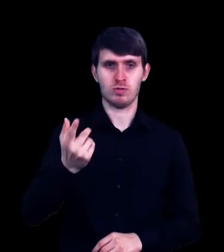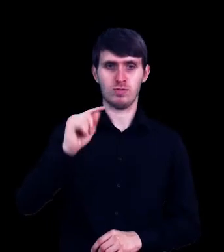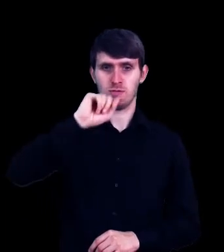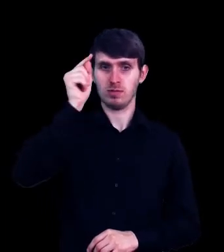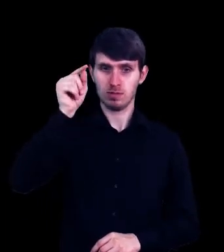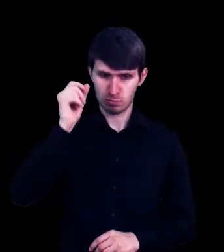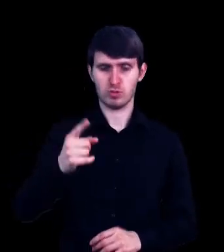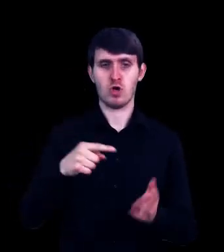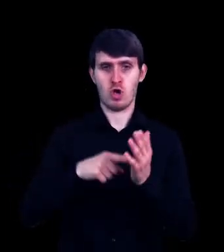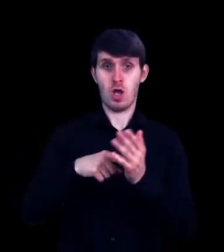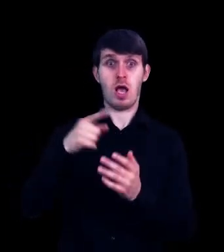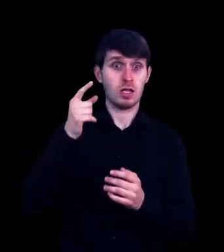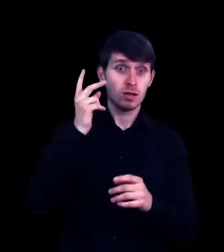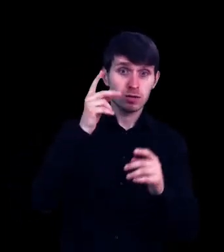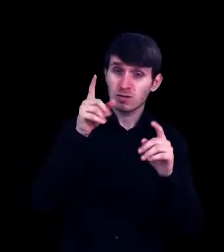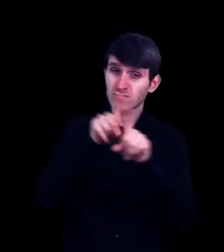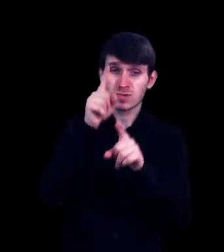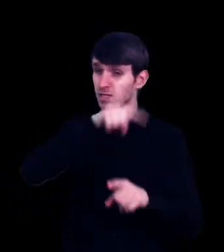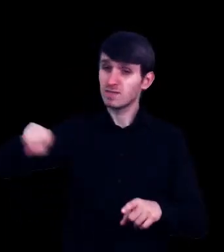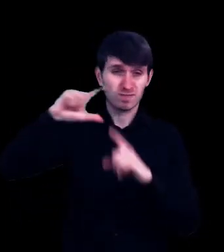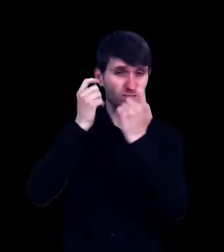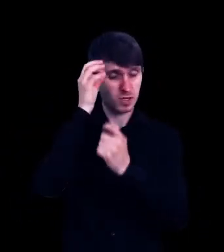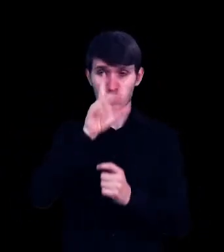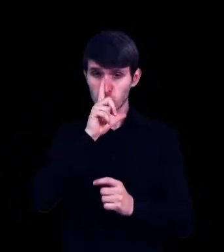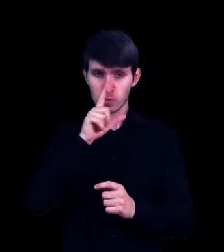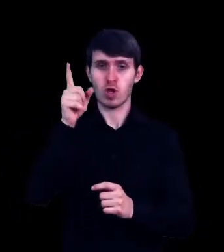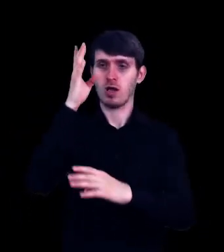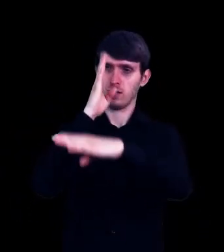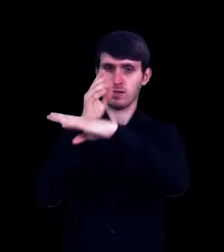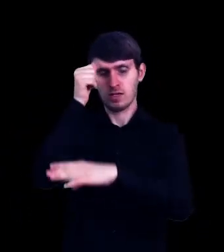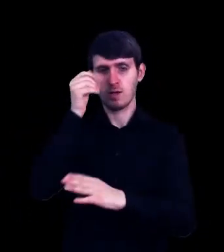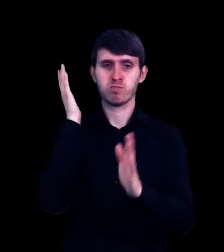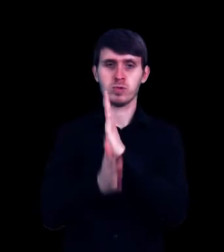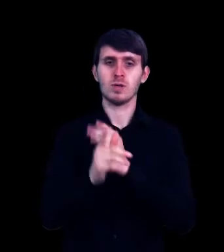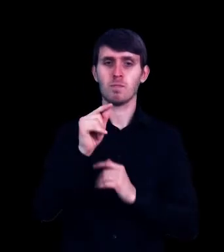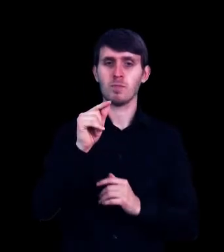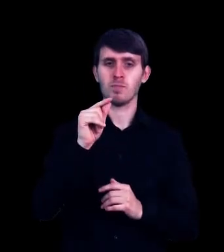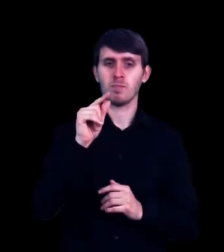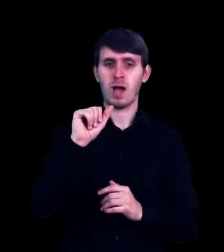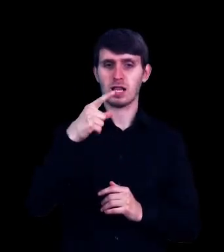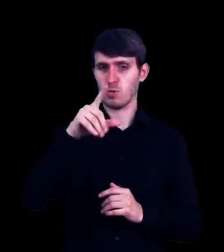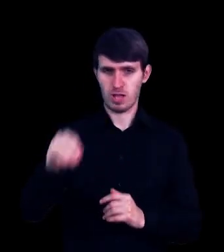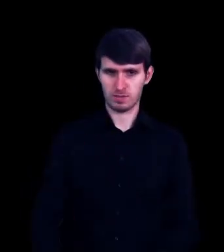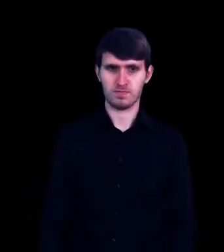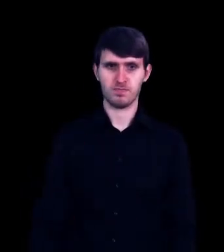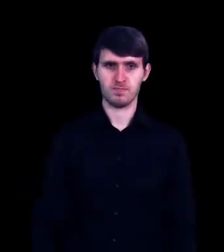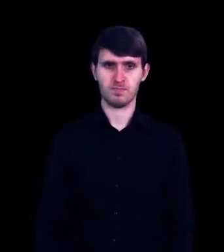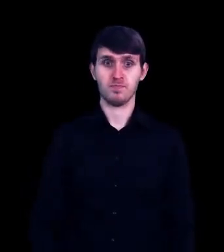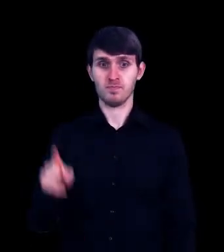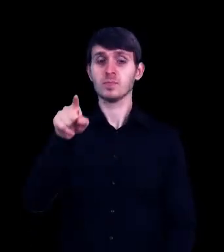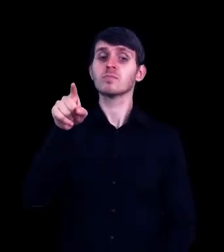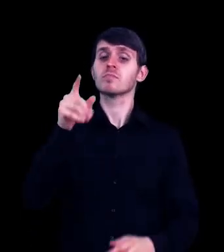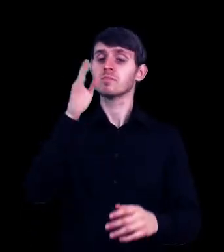i tutaj. Te dwie proste są prostopadłe. Ten kąt, kąt